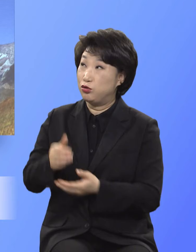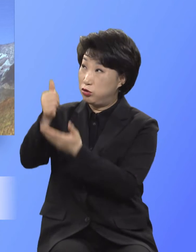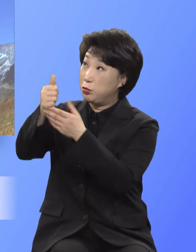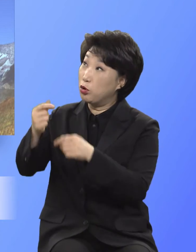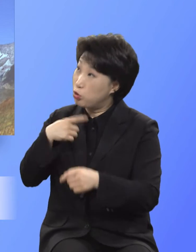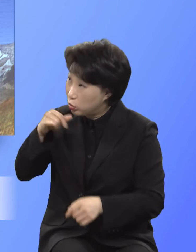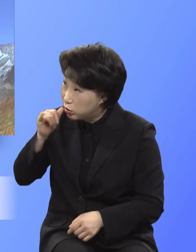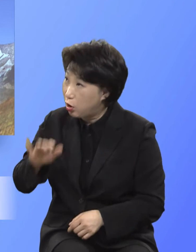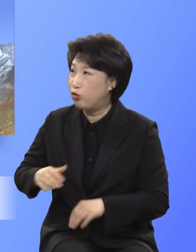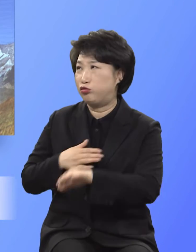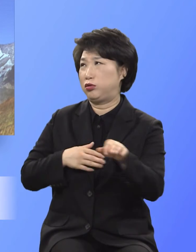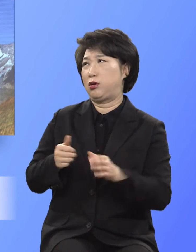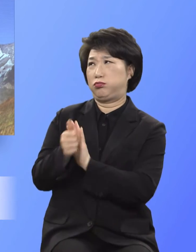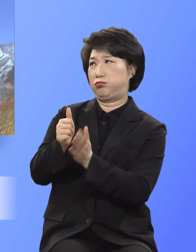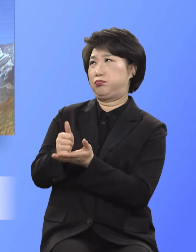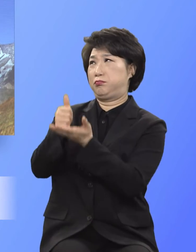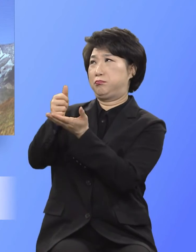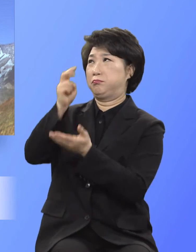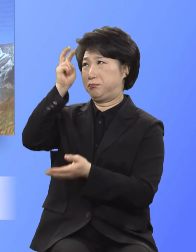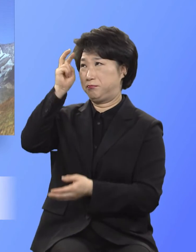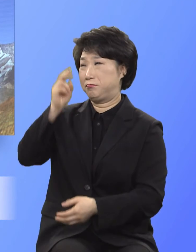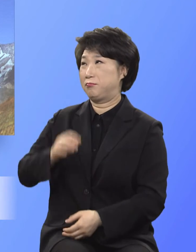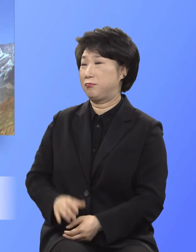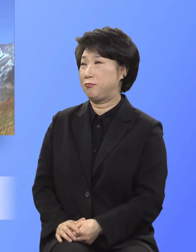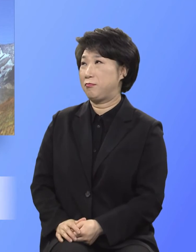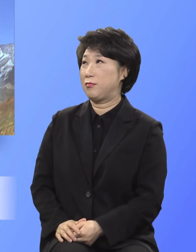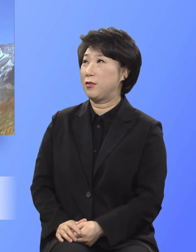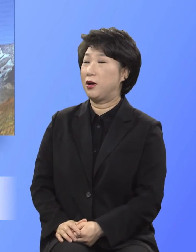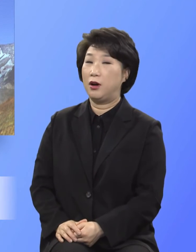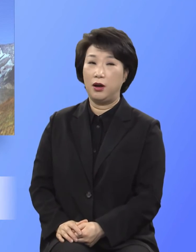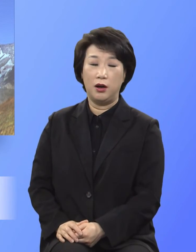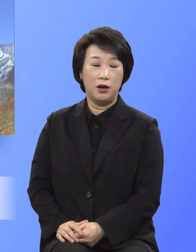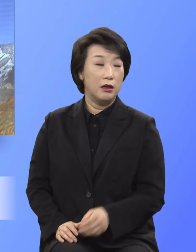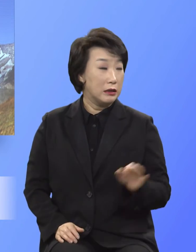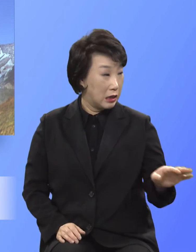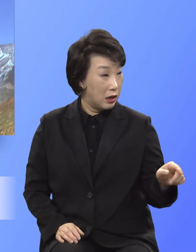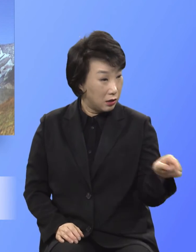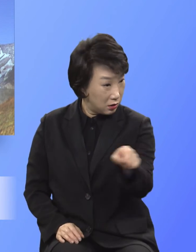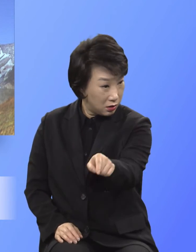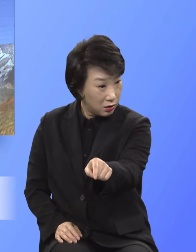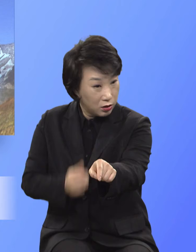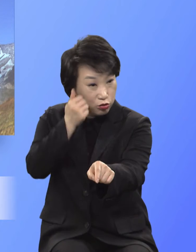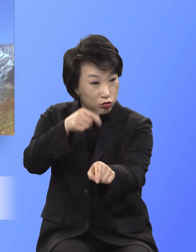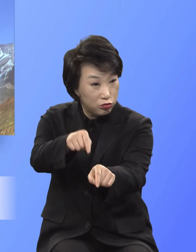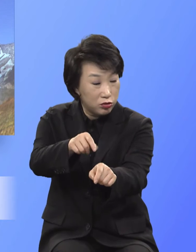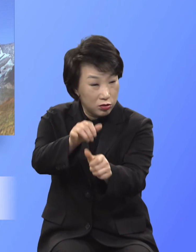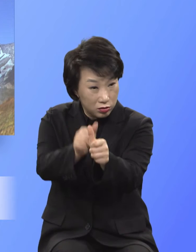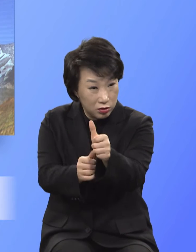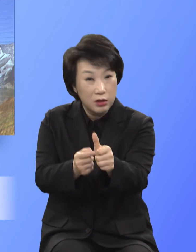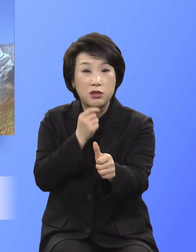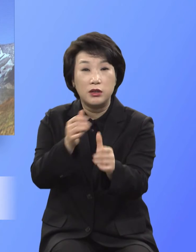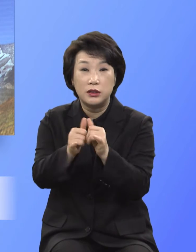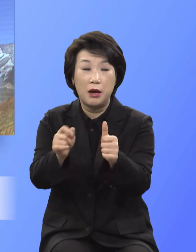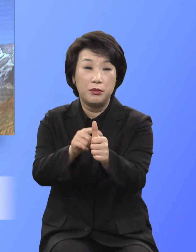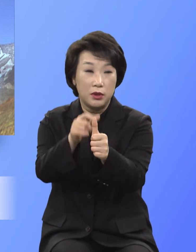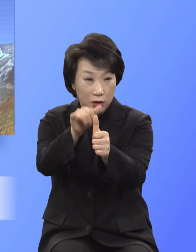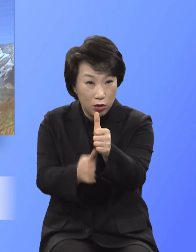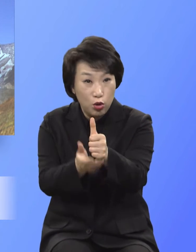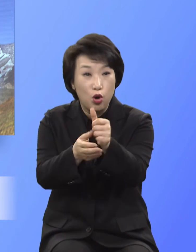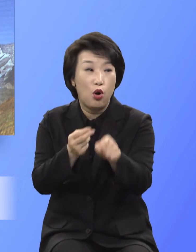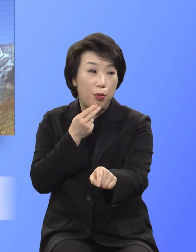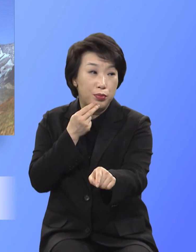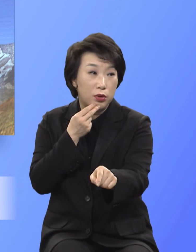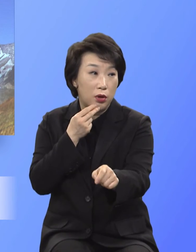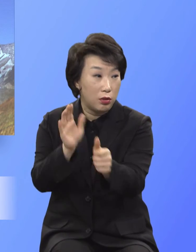그러셨으면 저들이 주님을 잘 모시고 섬겼을 것입니다. 이놈아 적은 소자에게